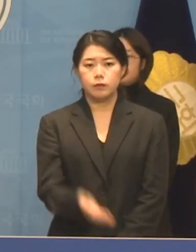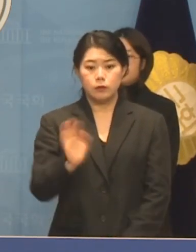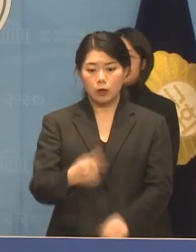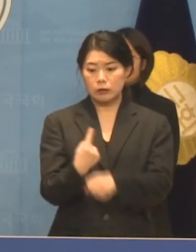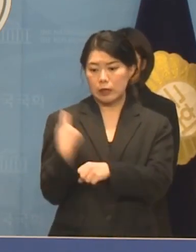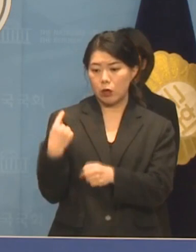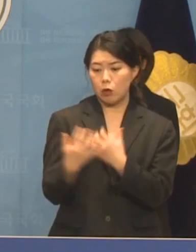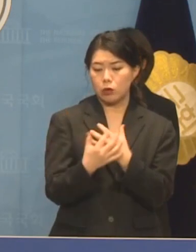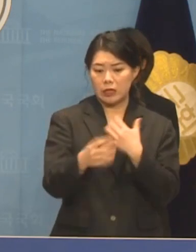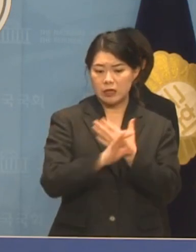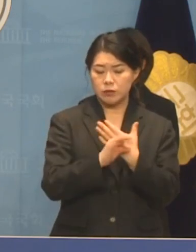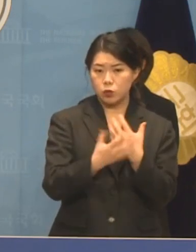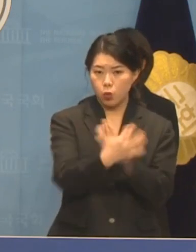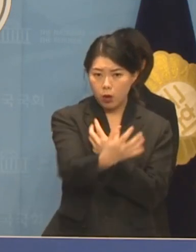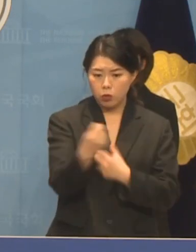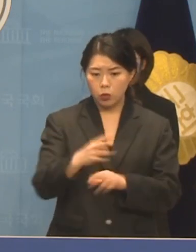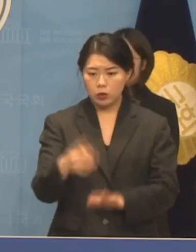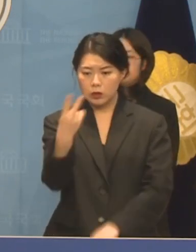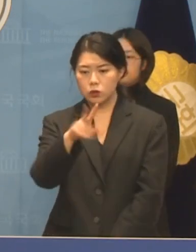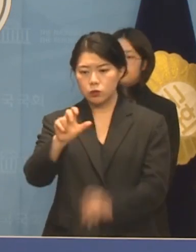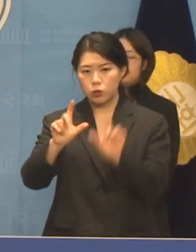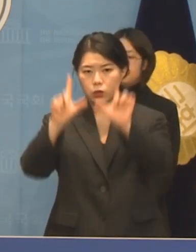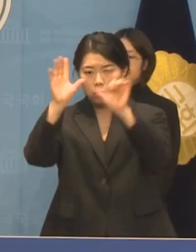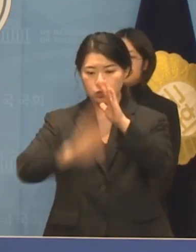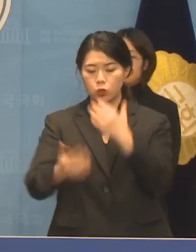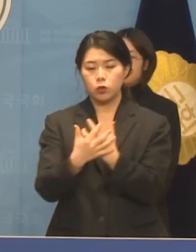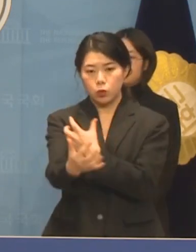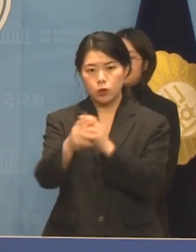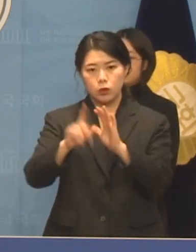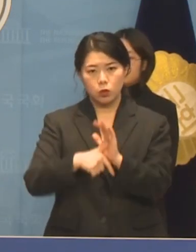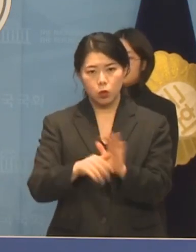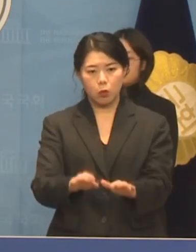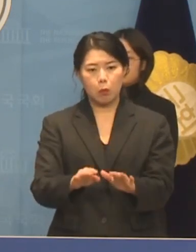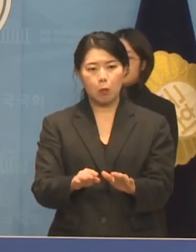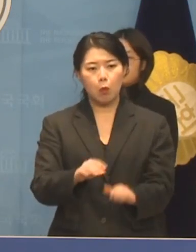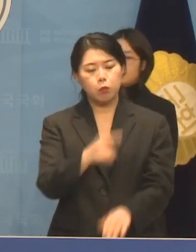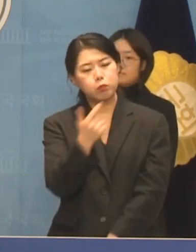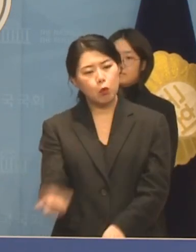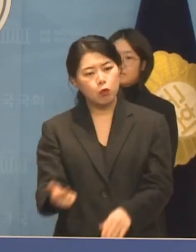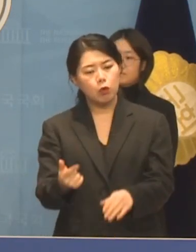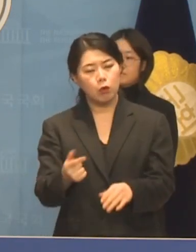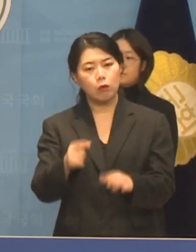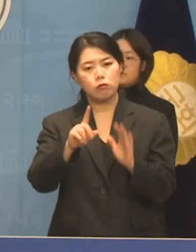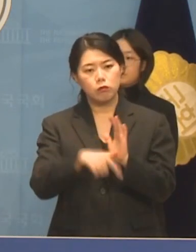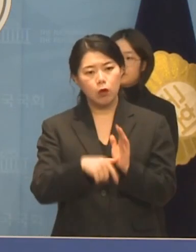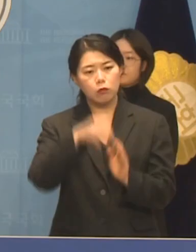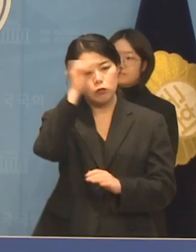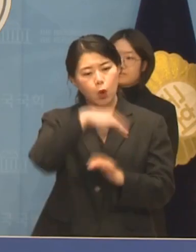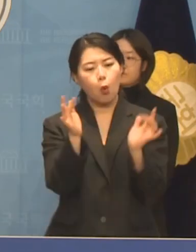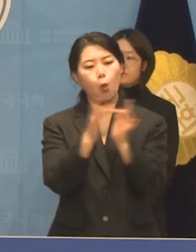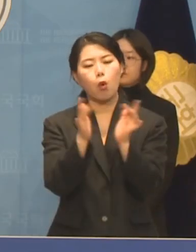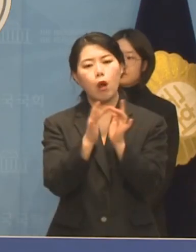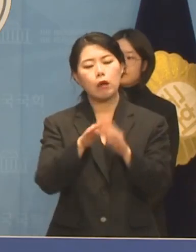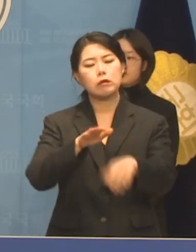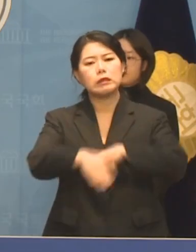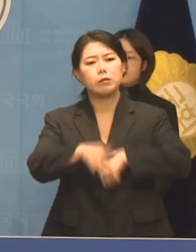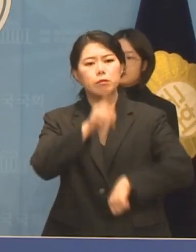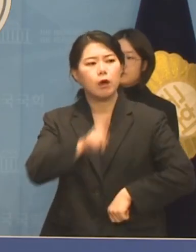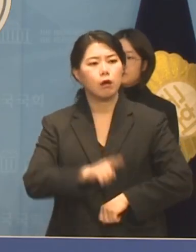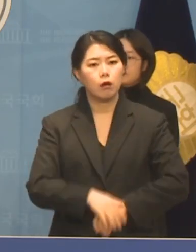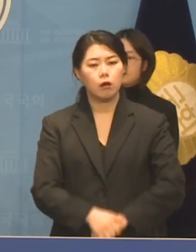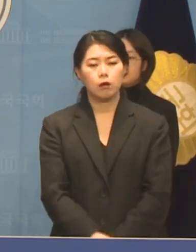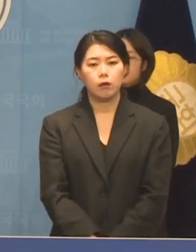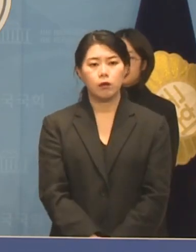작년 임시총회에 이어 이번 2025년 정기총회도 평일 저녁 온라인으로만 진행하겠다고 일방적으로